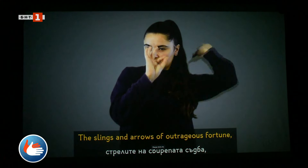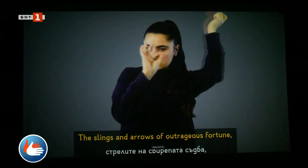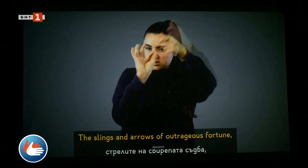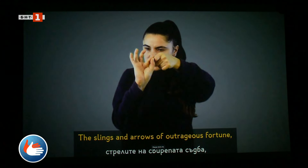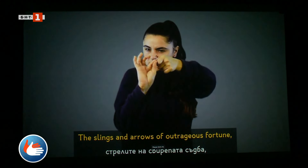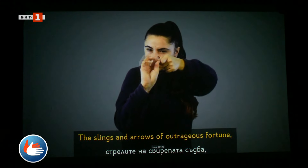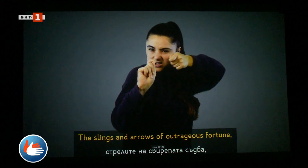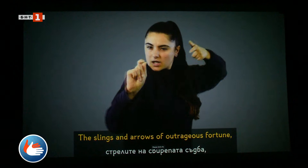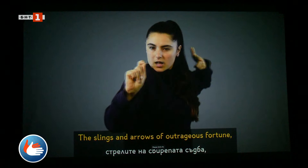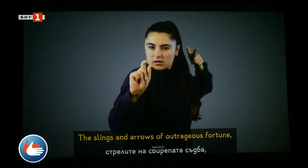стрелите?